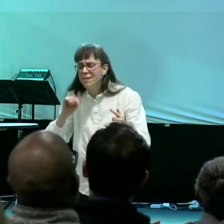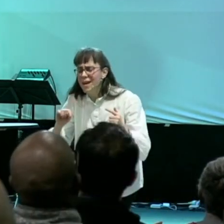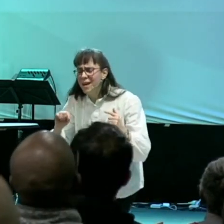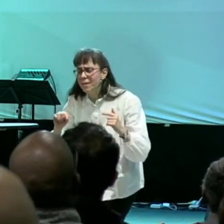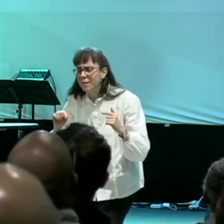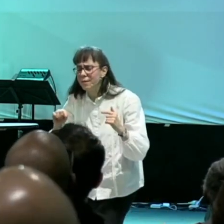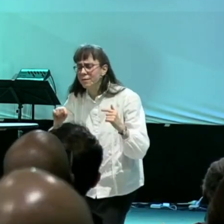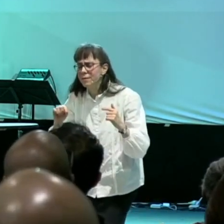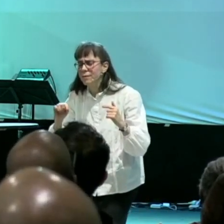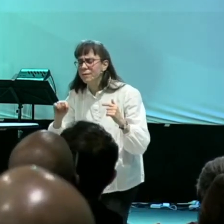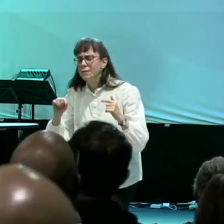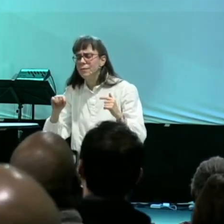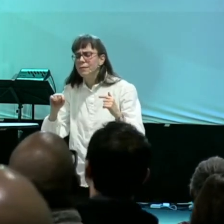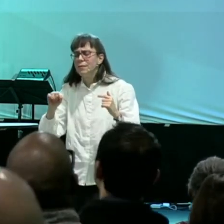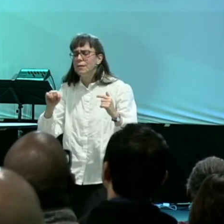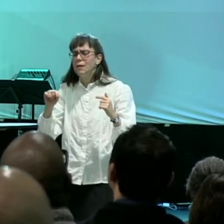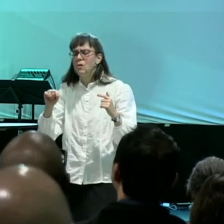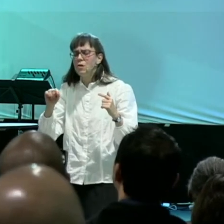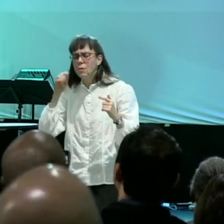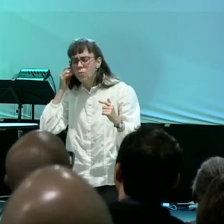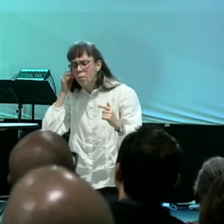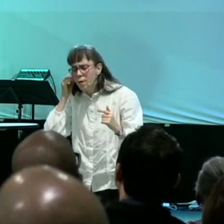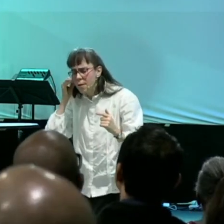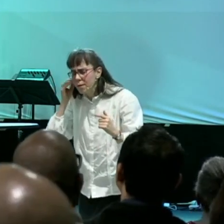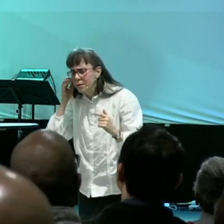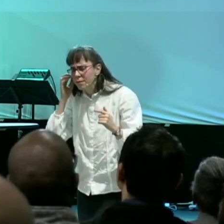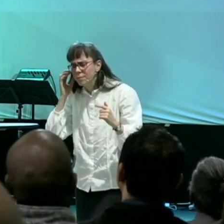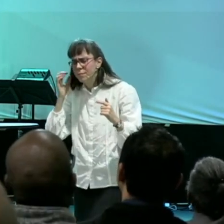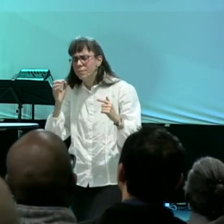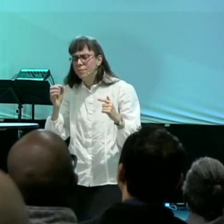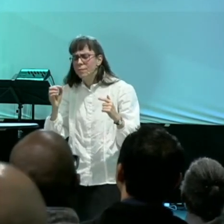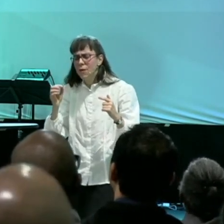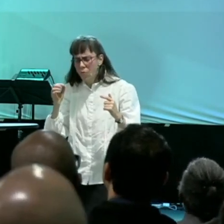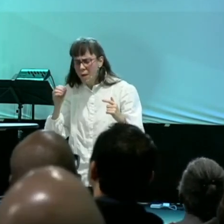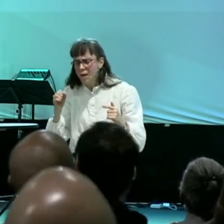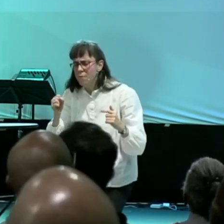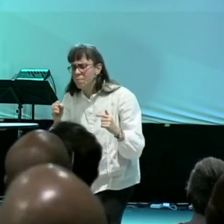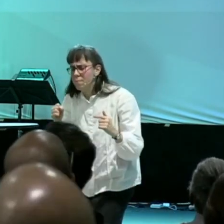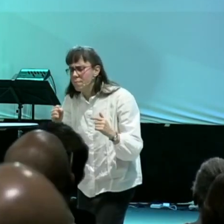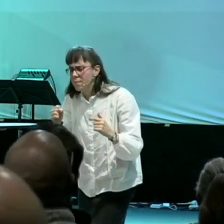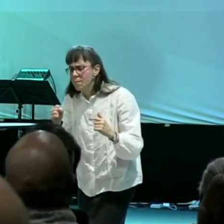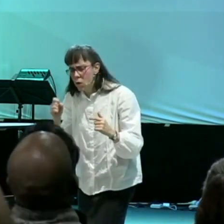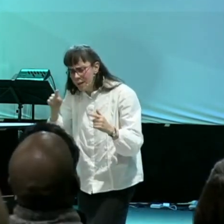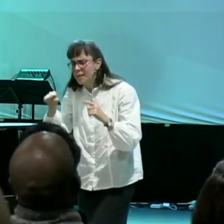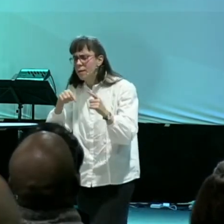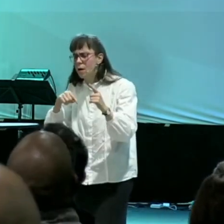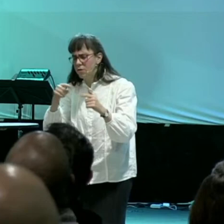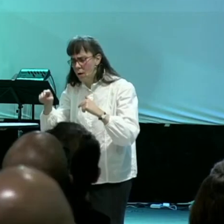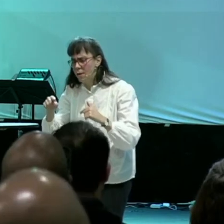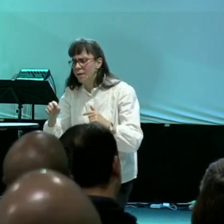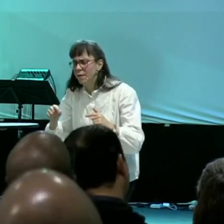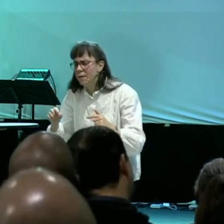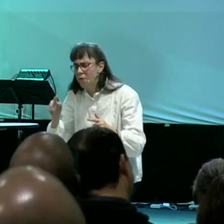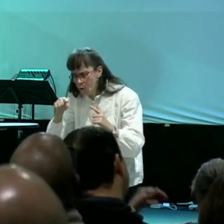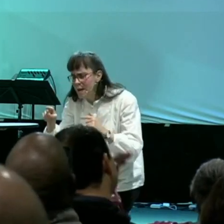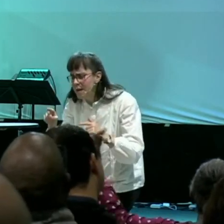Though he's dead. Et Jésus a dit à Marthe. And Jesus said to Martha, si tu crois. If you believe, tu verras la gloire de Dieu. You will see the God's glory.